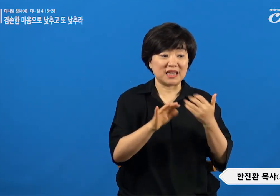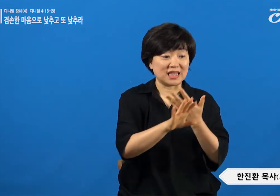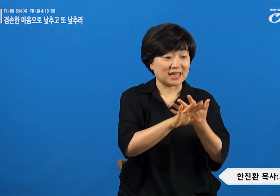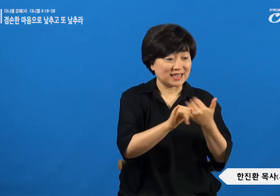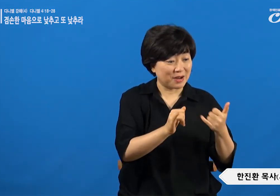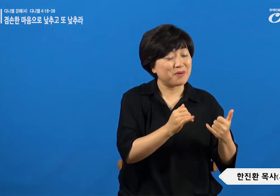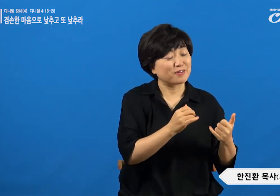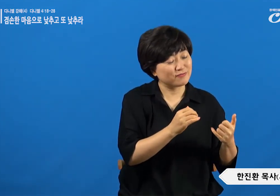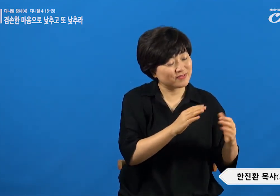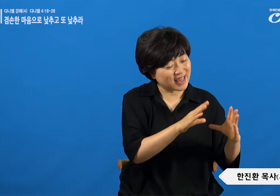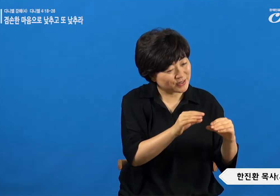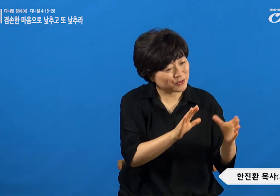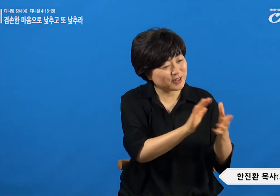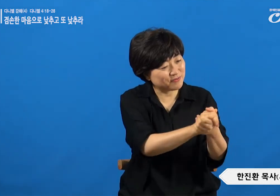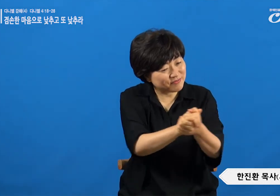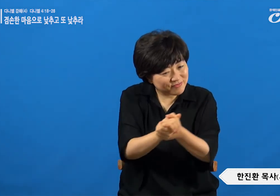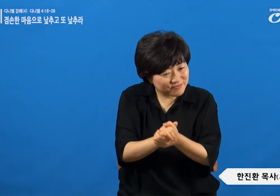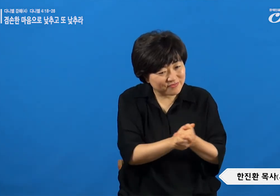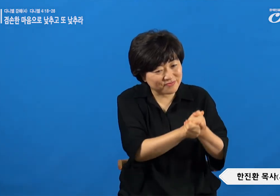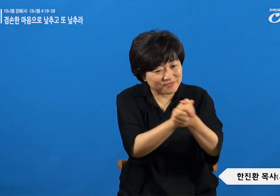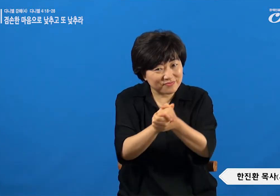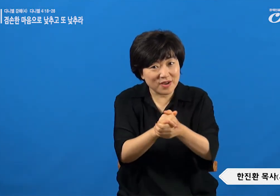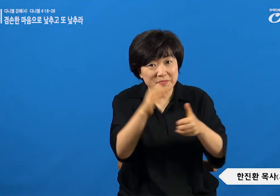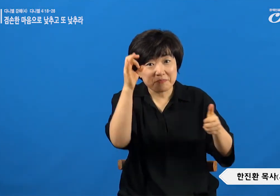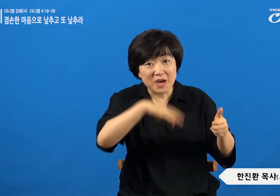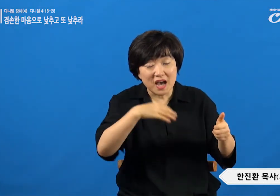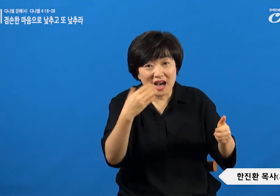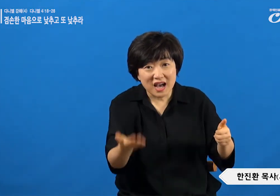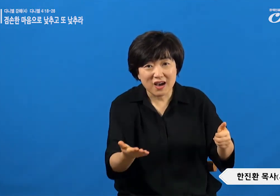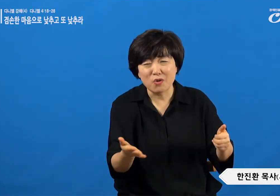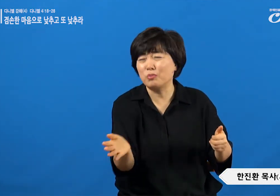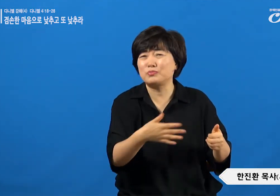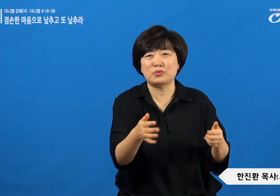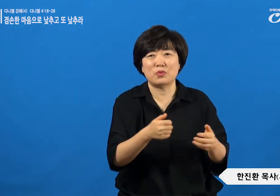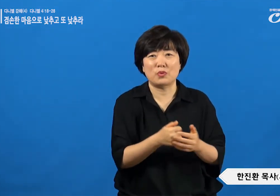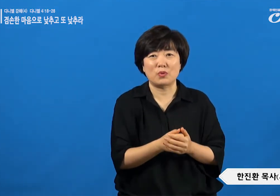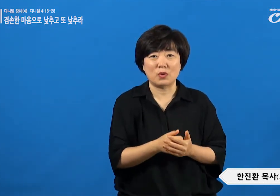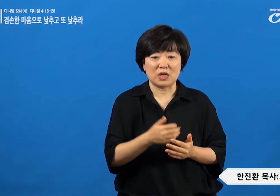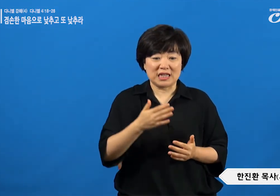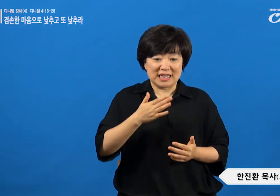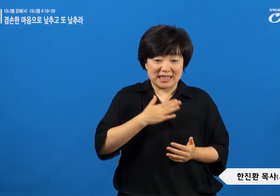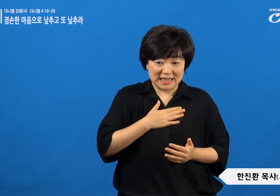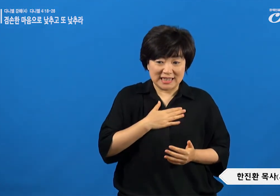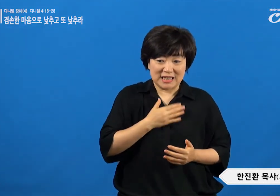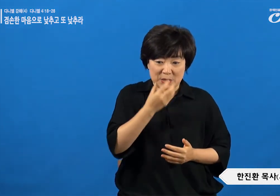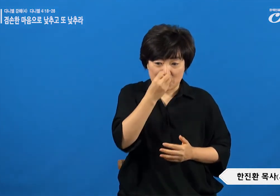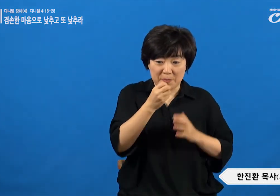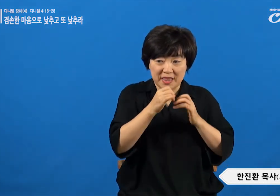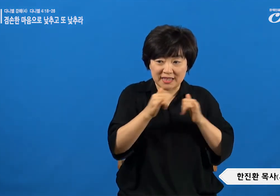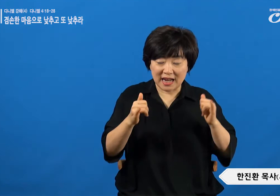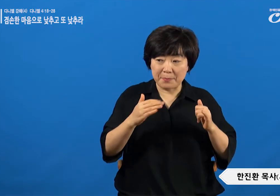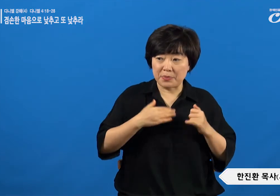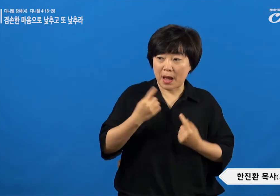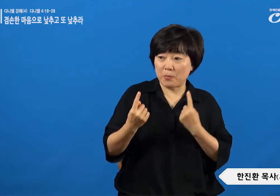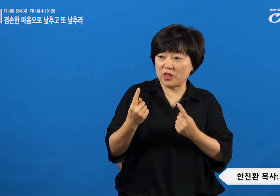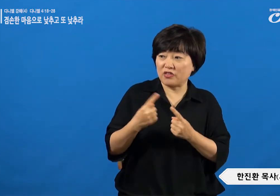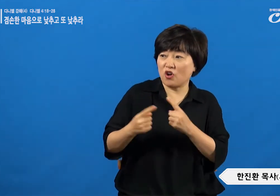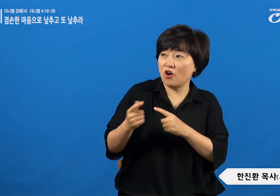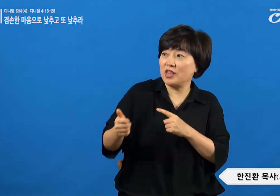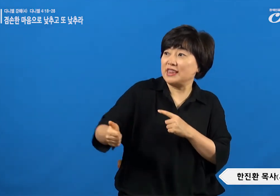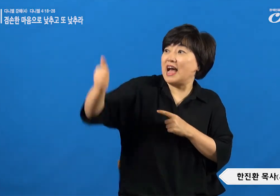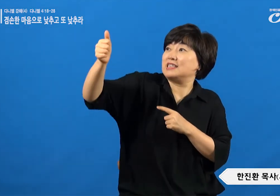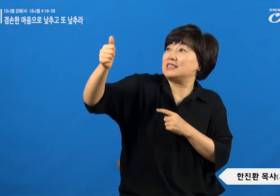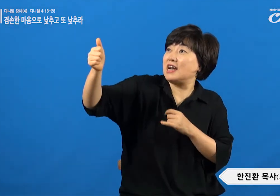봤습니까? 교만한 사람은 자기보다 잘난 사람이 이 세상에 단 한 사람만 있어도 그 꼴을 보고